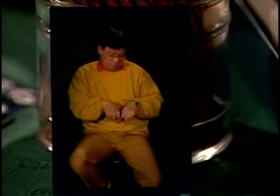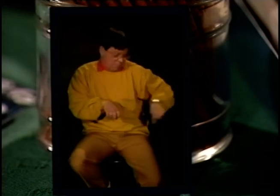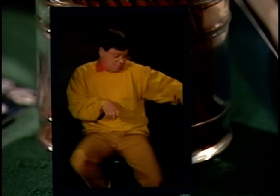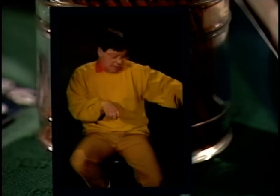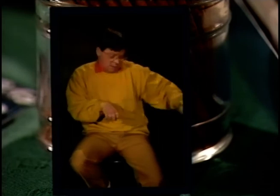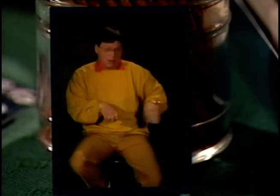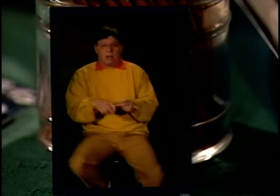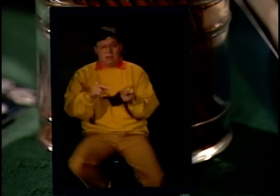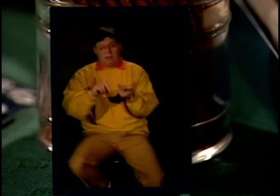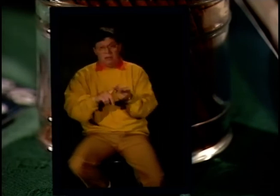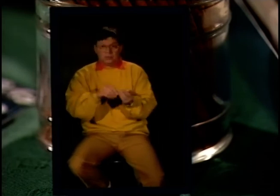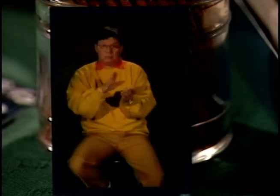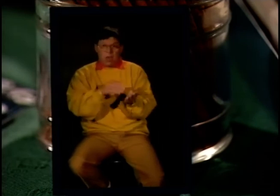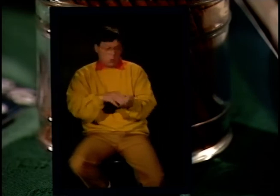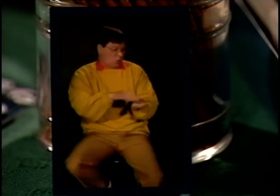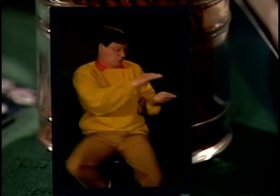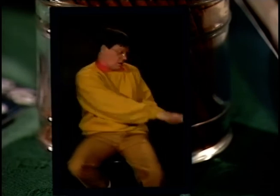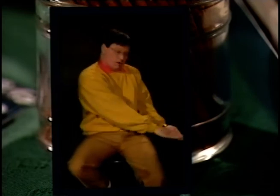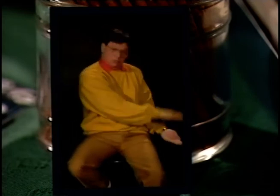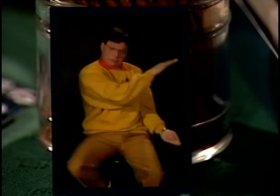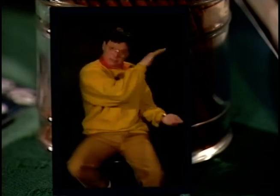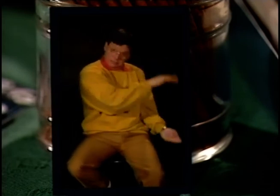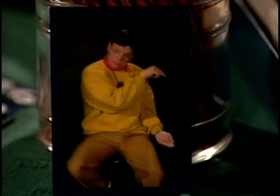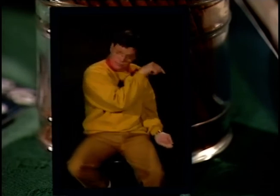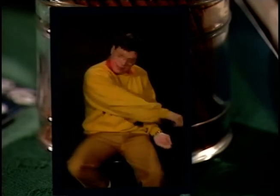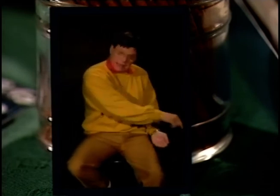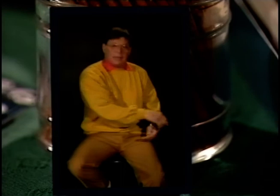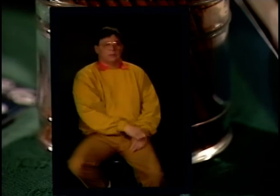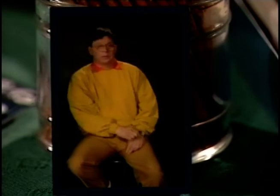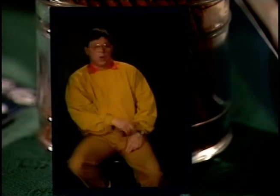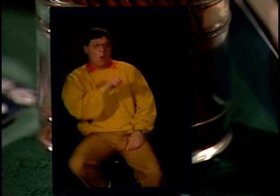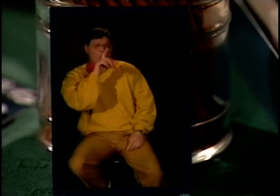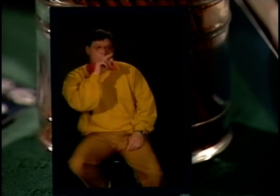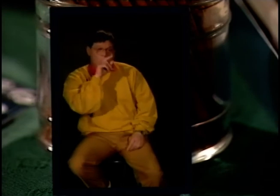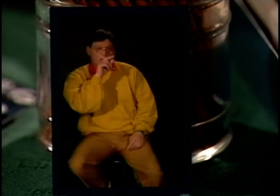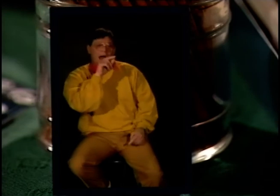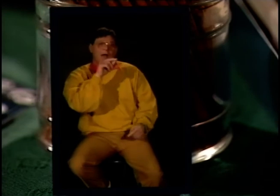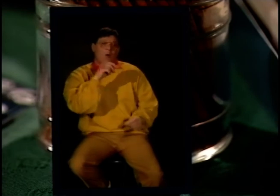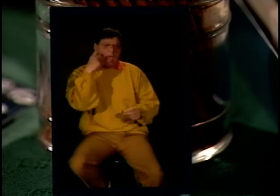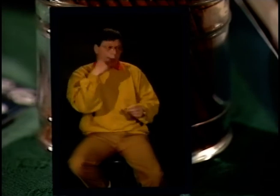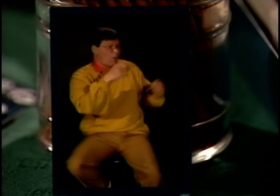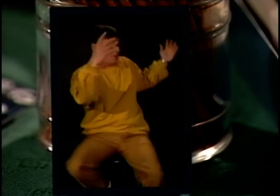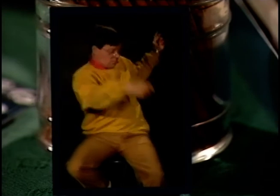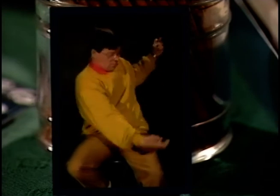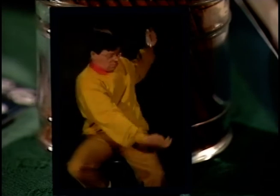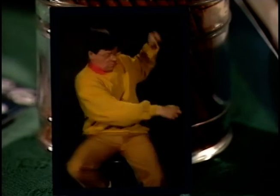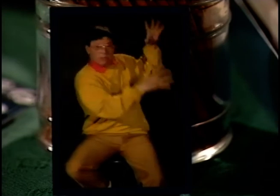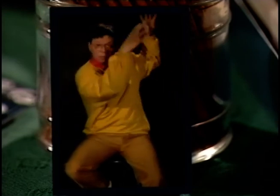satt till höger på bänken och att smörgåsarna låg till vänster. Ni såg också varifrån fåglarna och